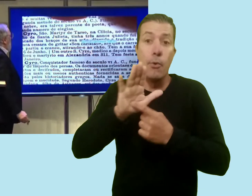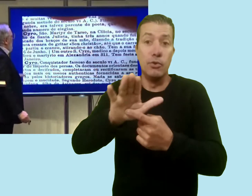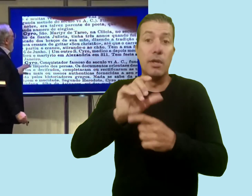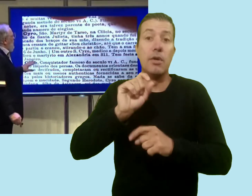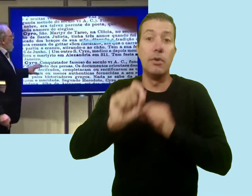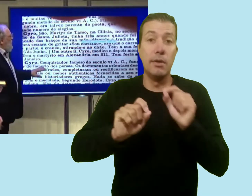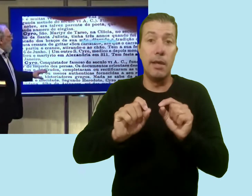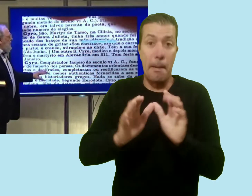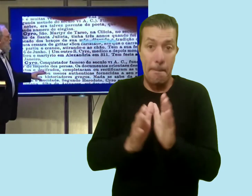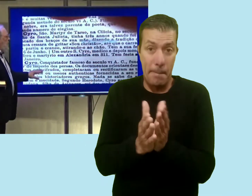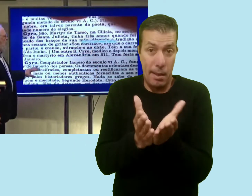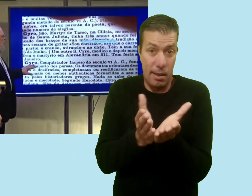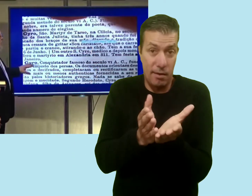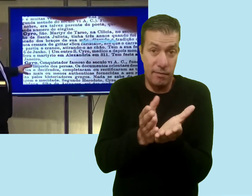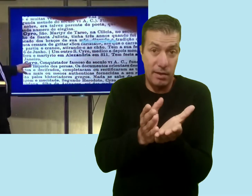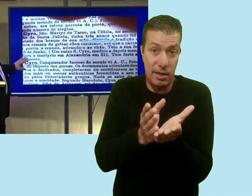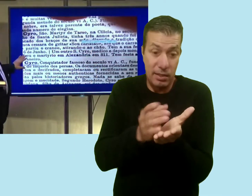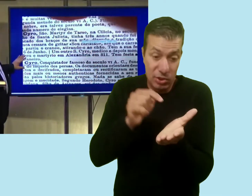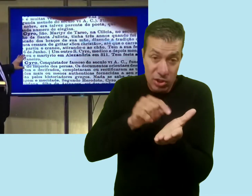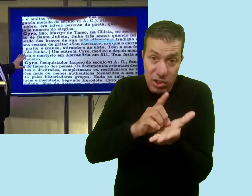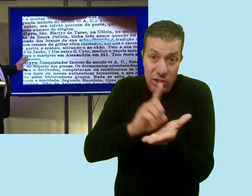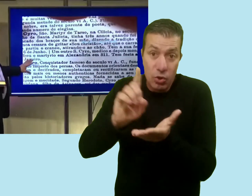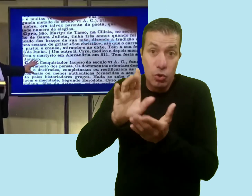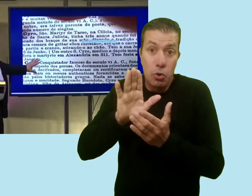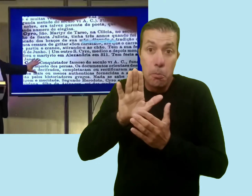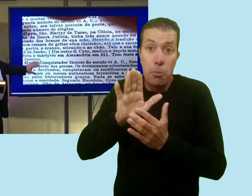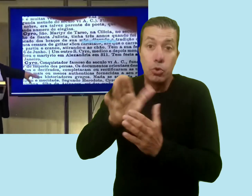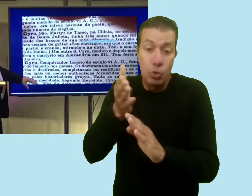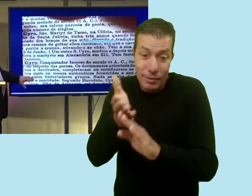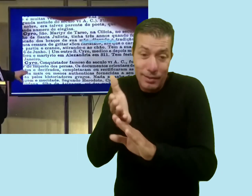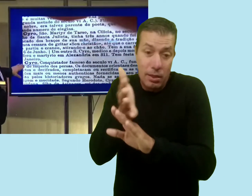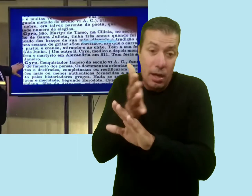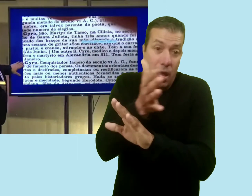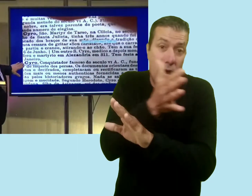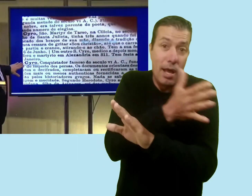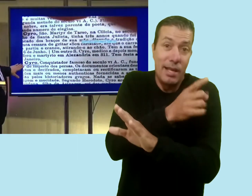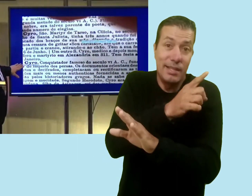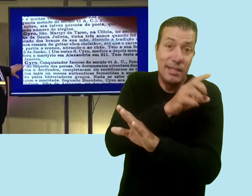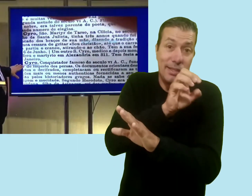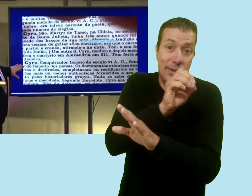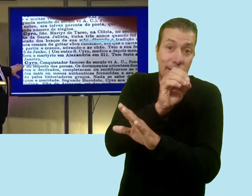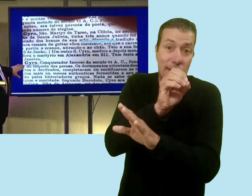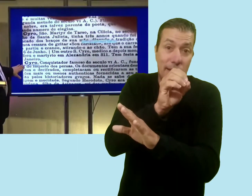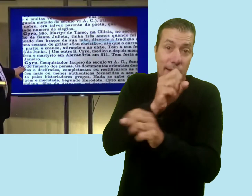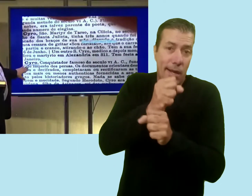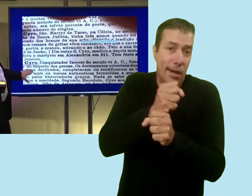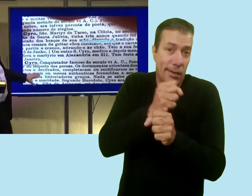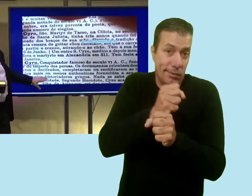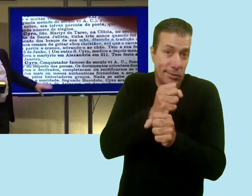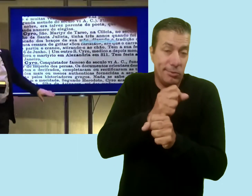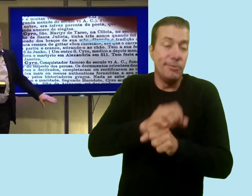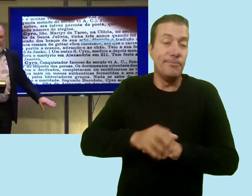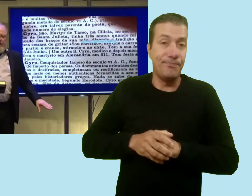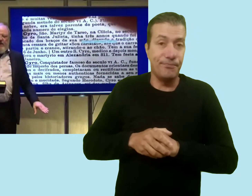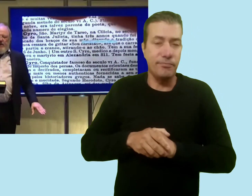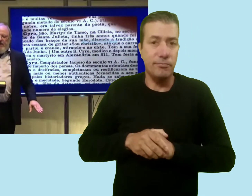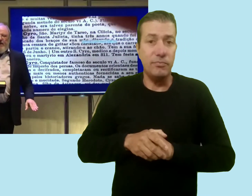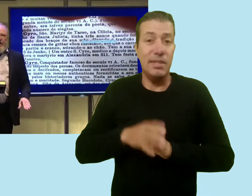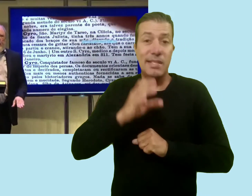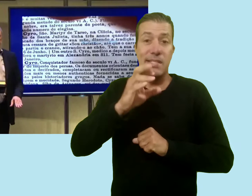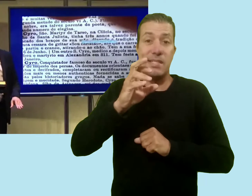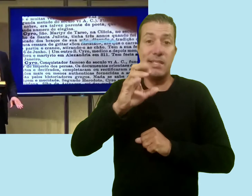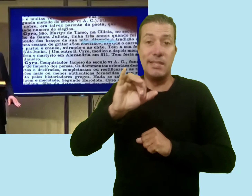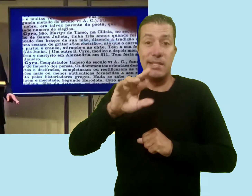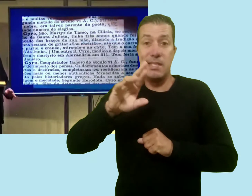Eu mostrei aqui para vocês que a Bíblia antecipou em 150 anos o que Ciro ia fazer.